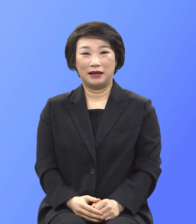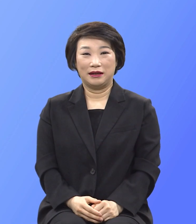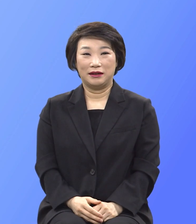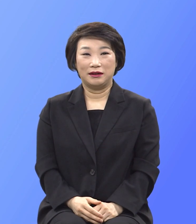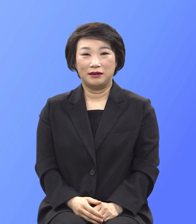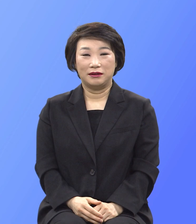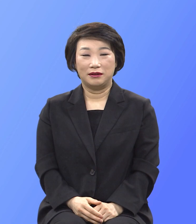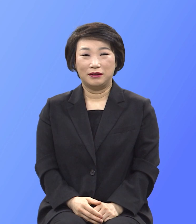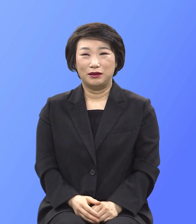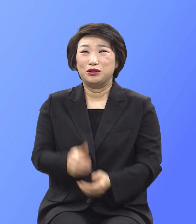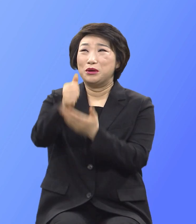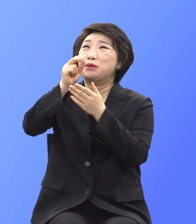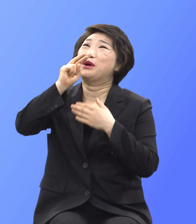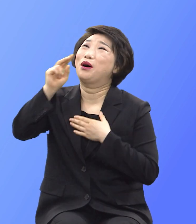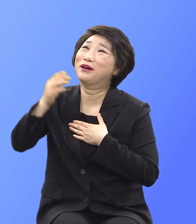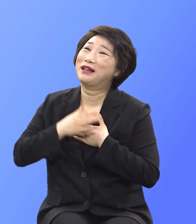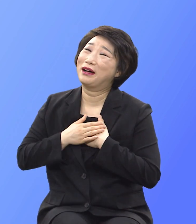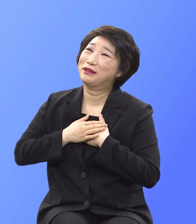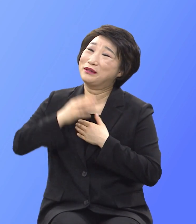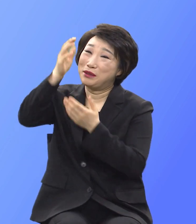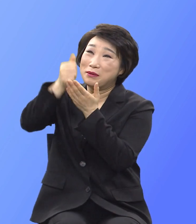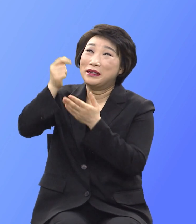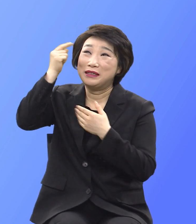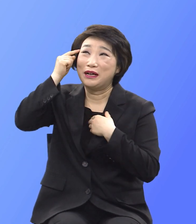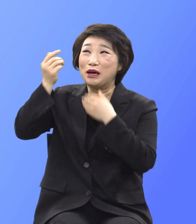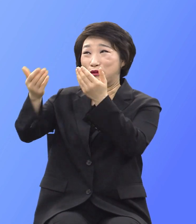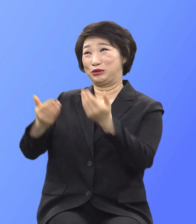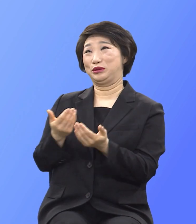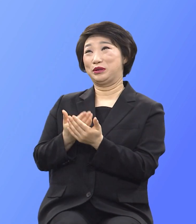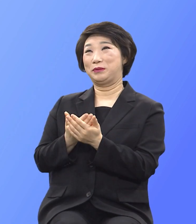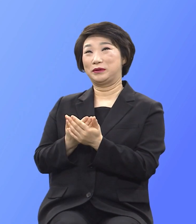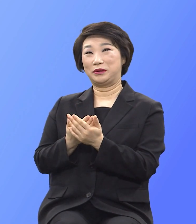생각이요. 주의 나에게 성령의 생각을 주소서.